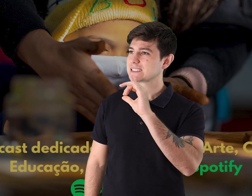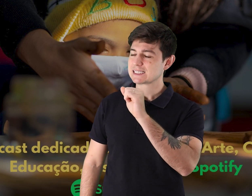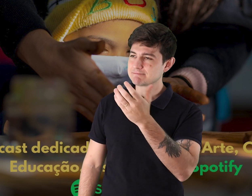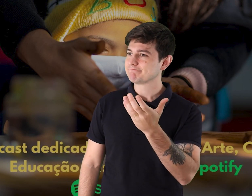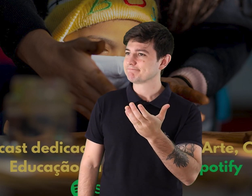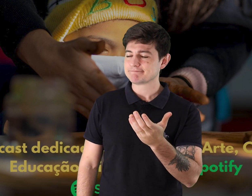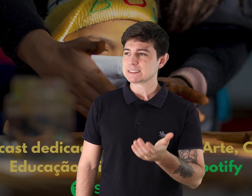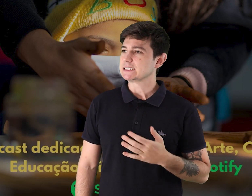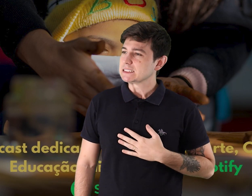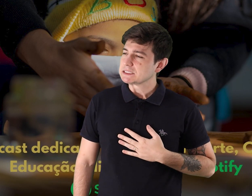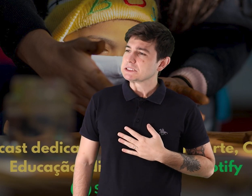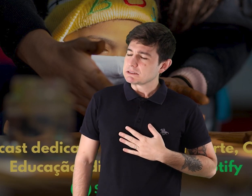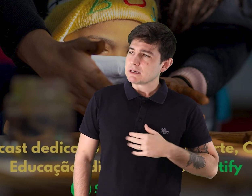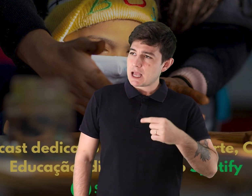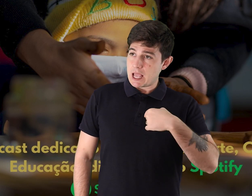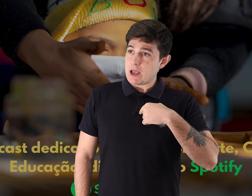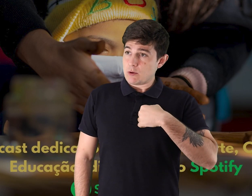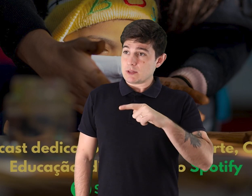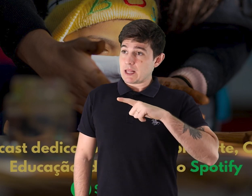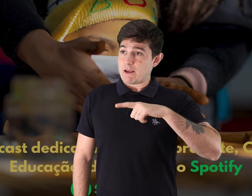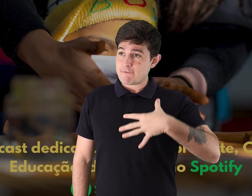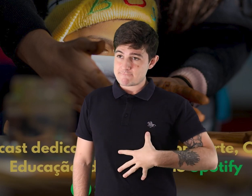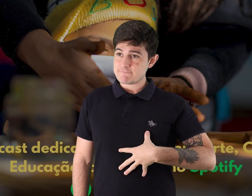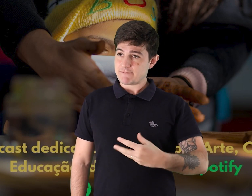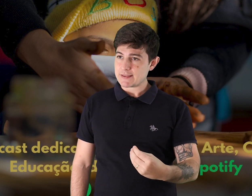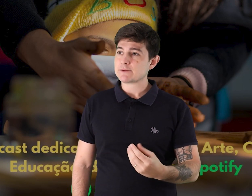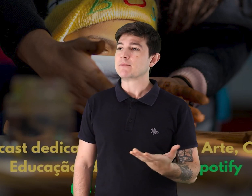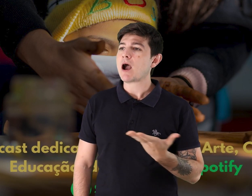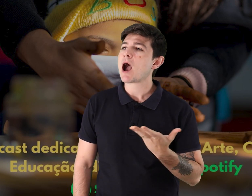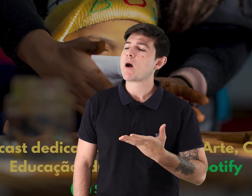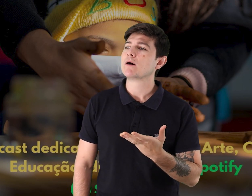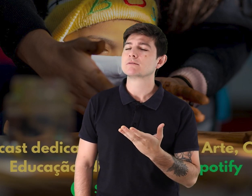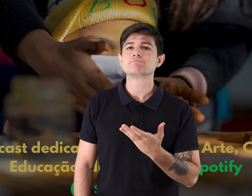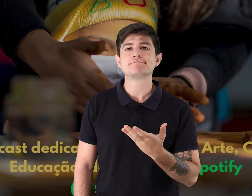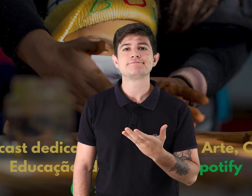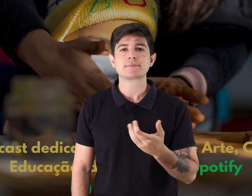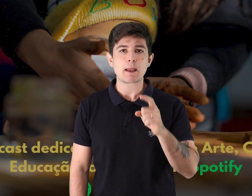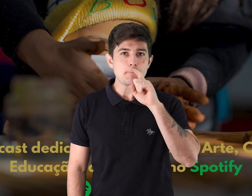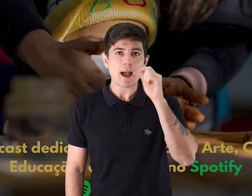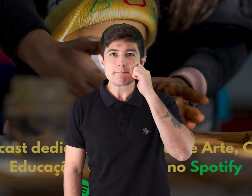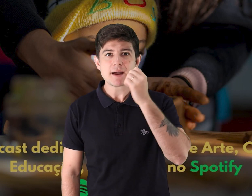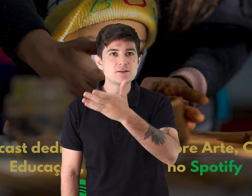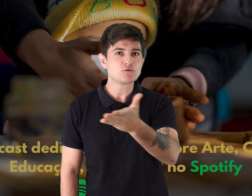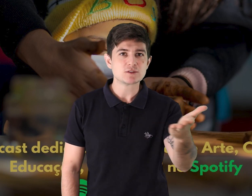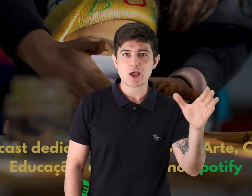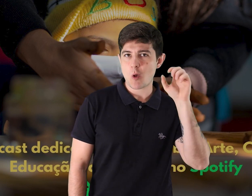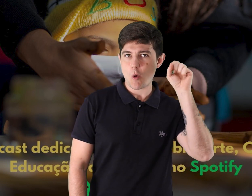Márcia, eu sou mãe e assim, para os pais que estão ouvindo a gente